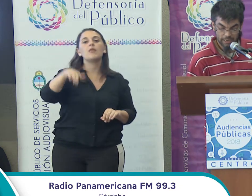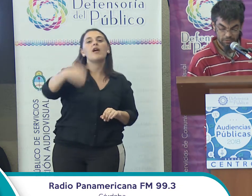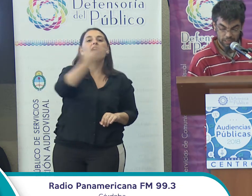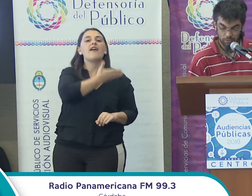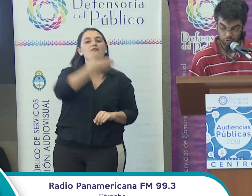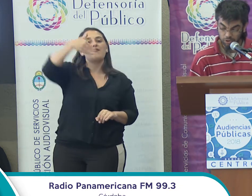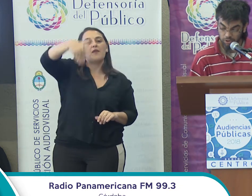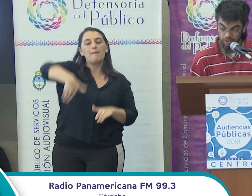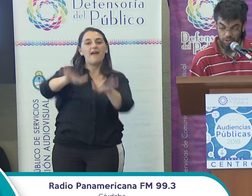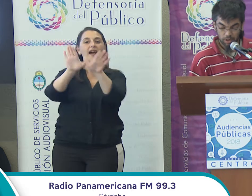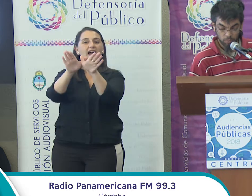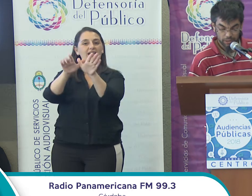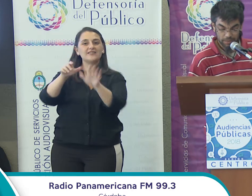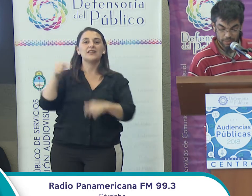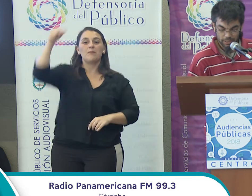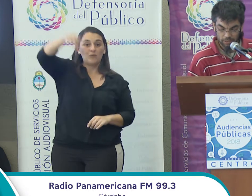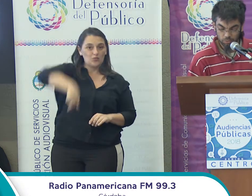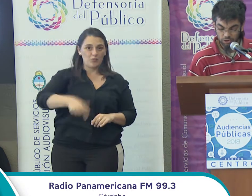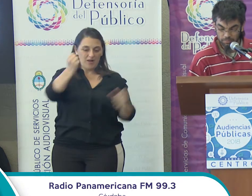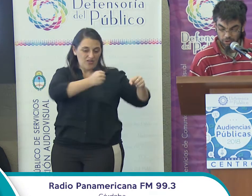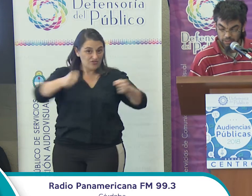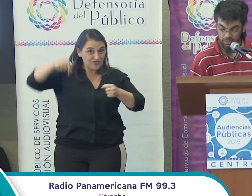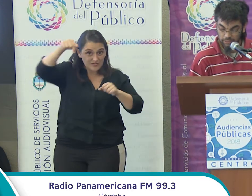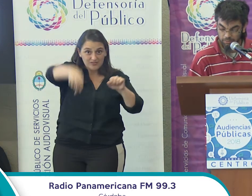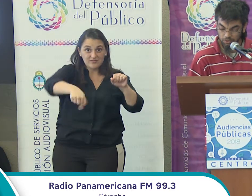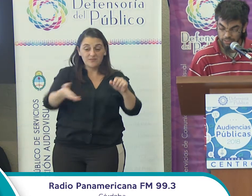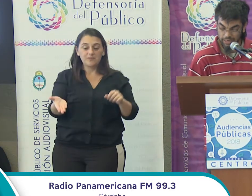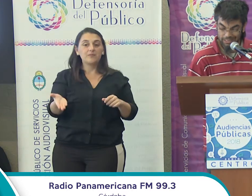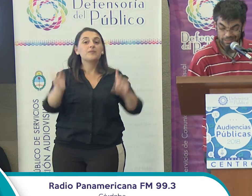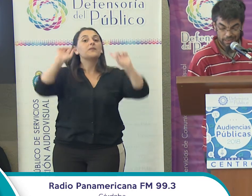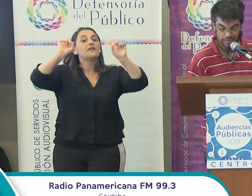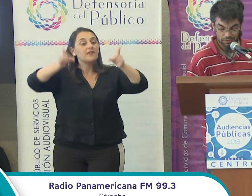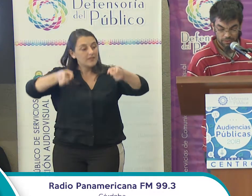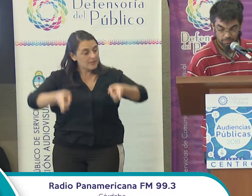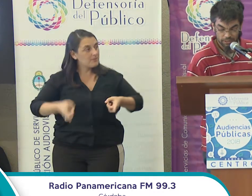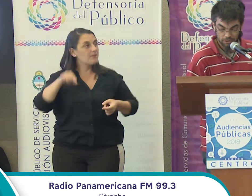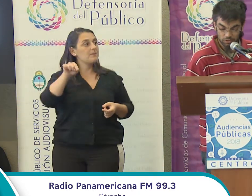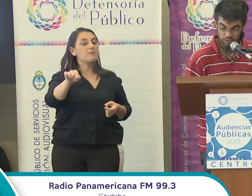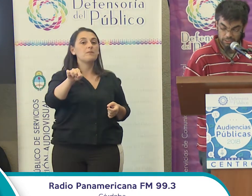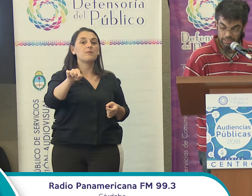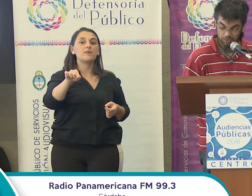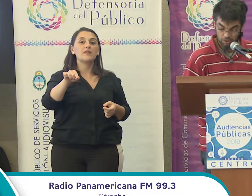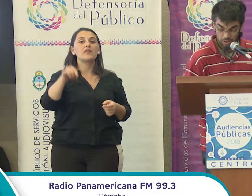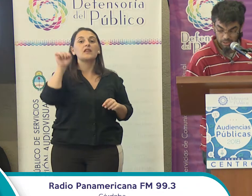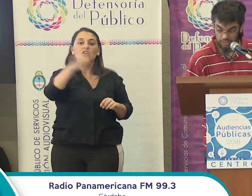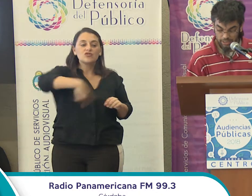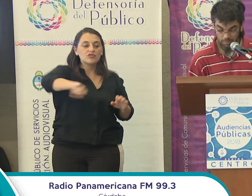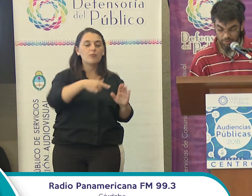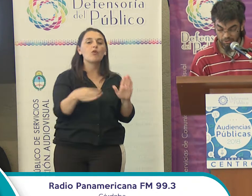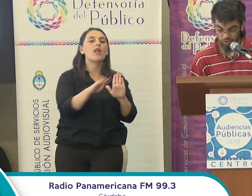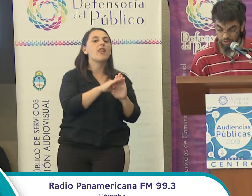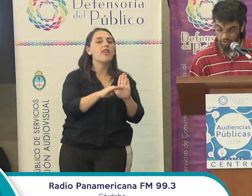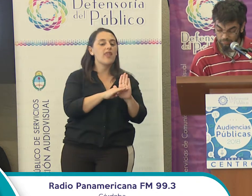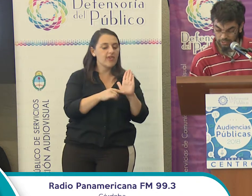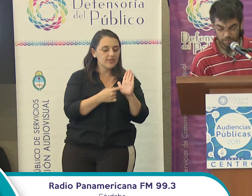fm a las del bolsón repudiar también la inclusión de medios alternativos en las listas negras del ministerio de seguridad de la nación y la